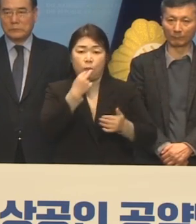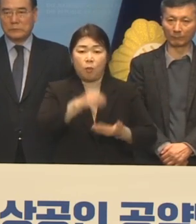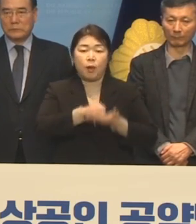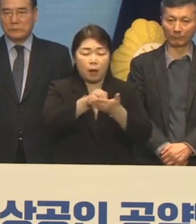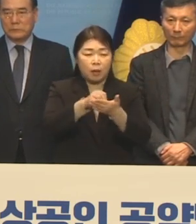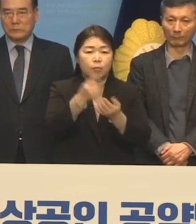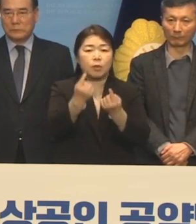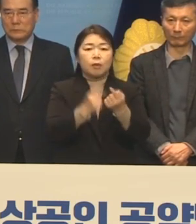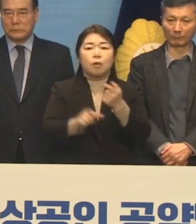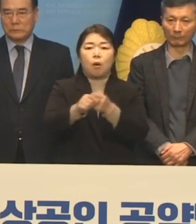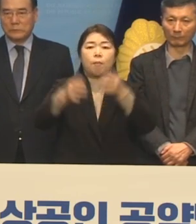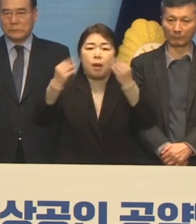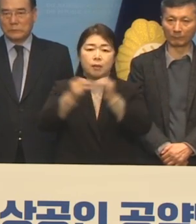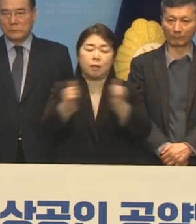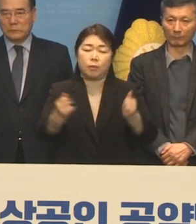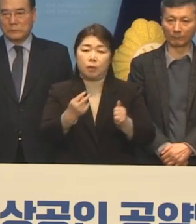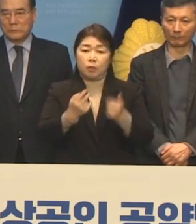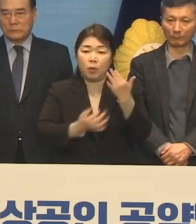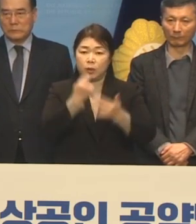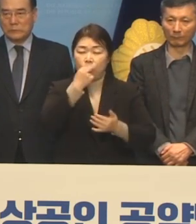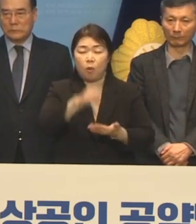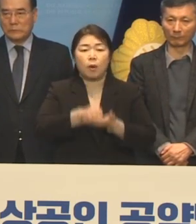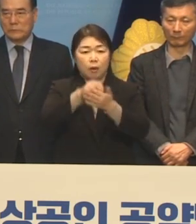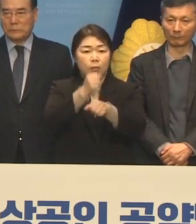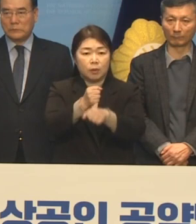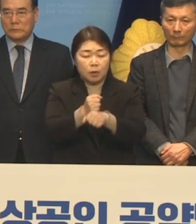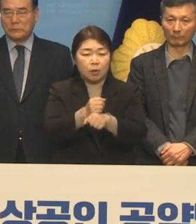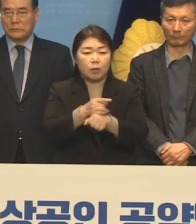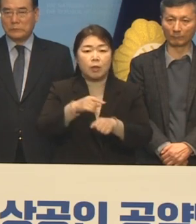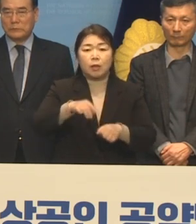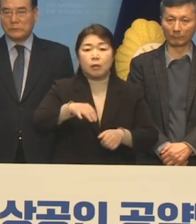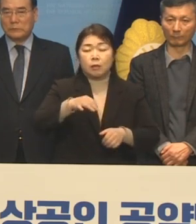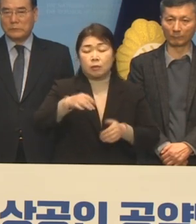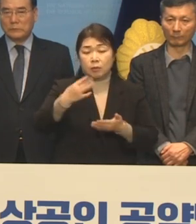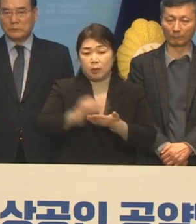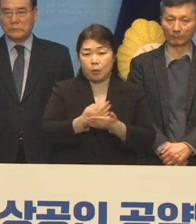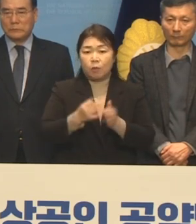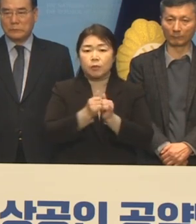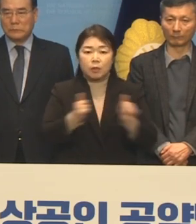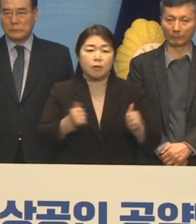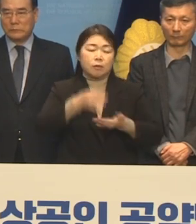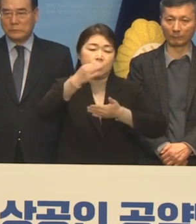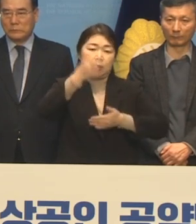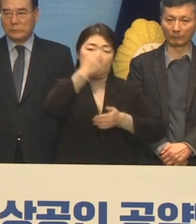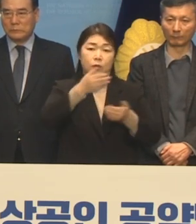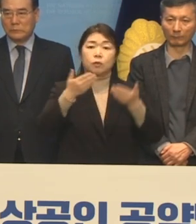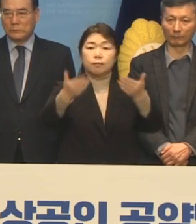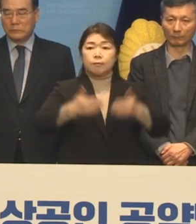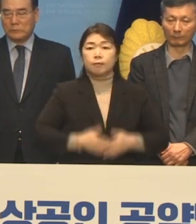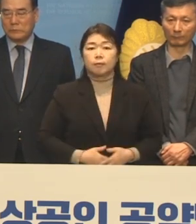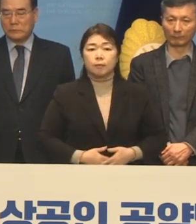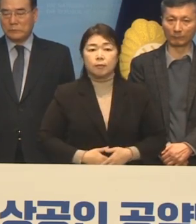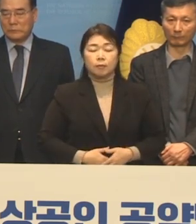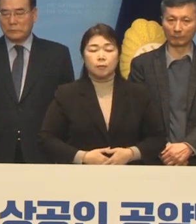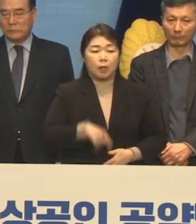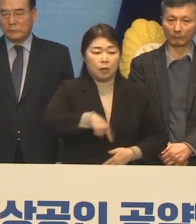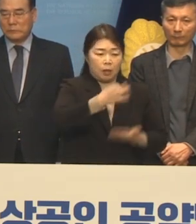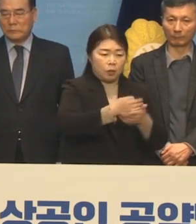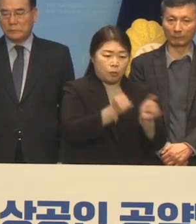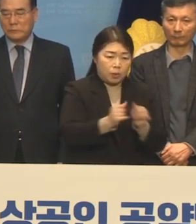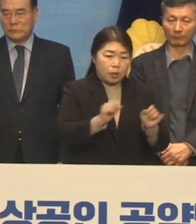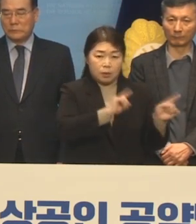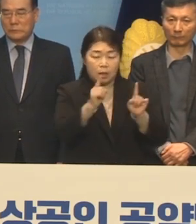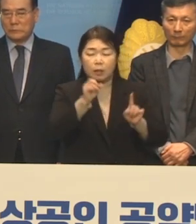화재로부터 소상공인 자영업자들의 재산을 지키겠습니다. 소상공인 자영업자가 살아야 민생도